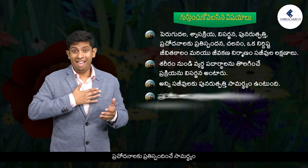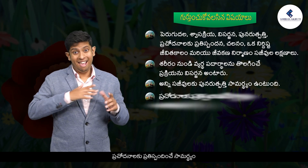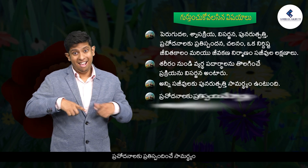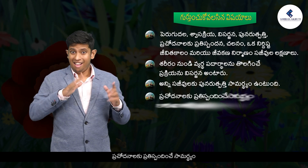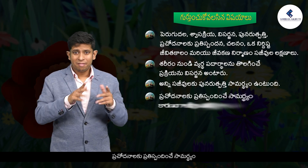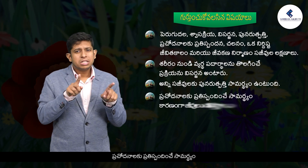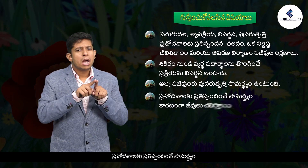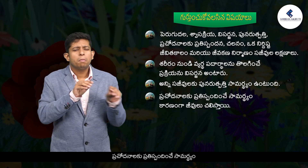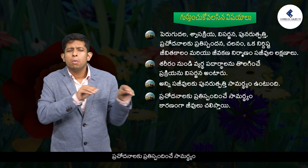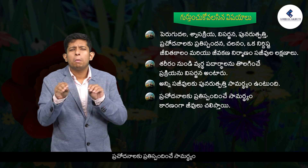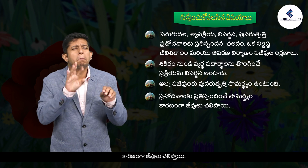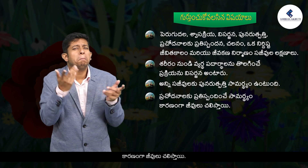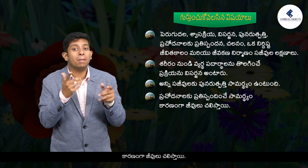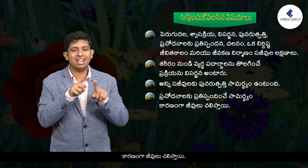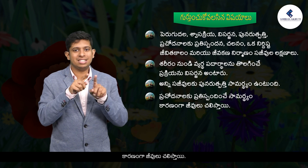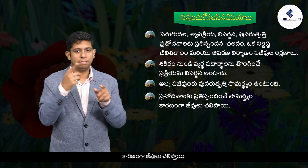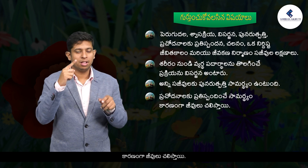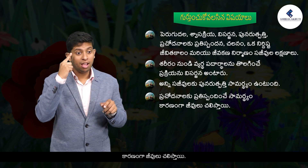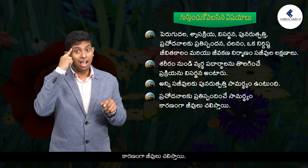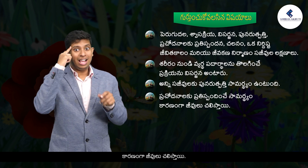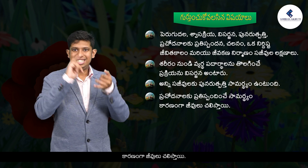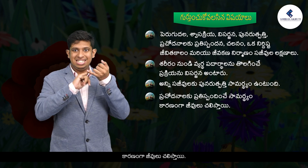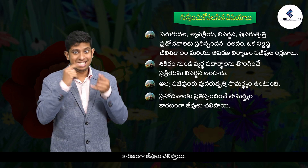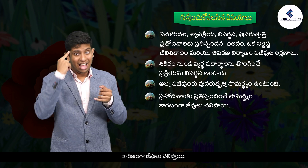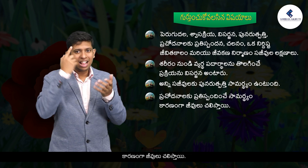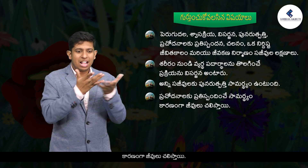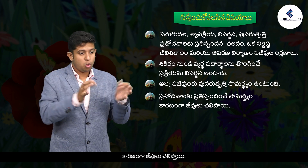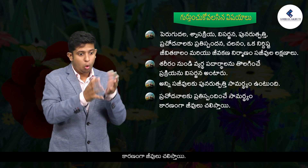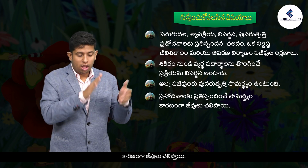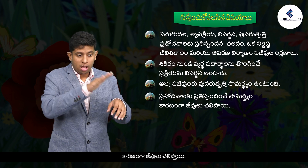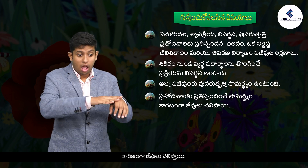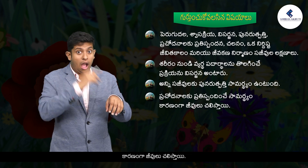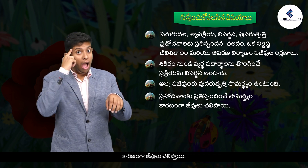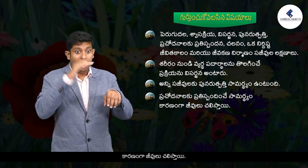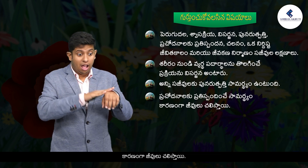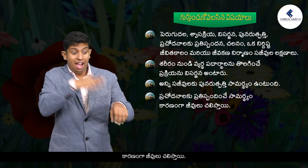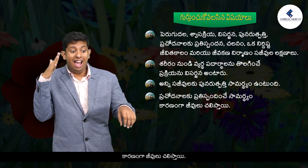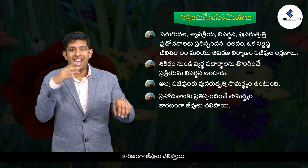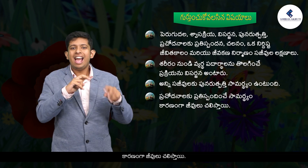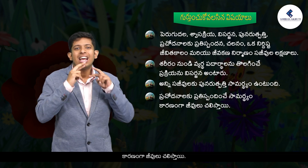ప్రచోదనాలకు ప్రతిస్పందించే సామర్థ్యం కారణంగా జీవులు చలిస్తాయి.